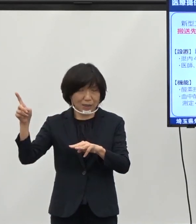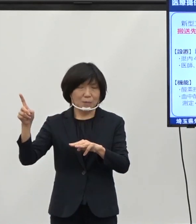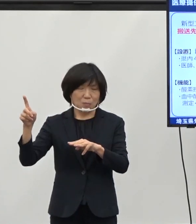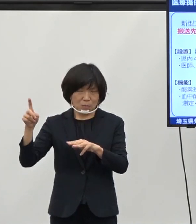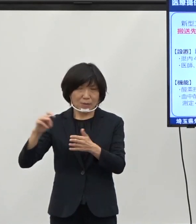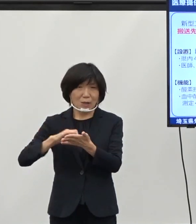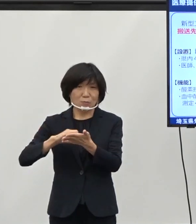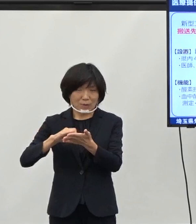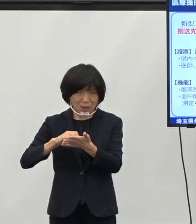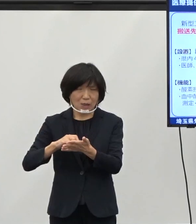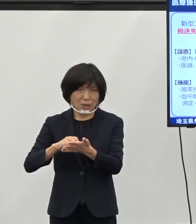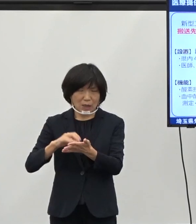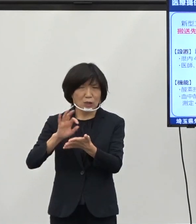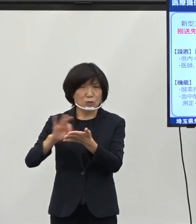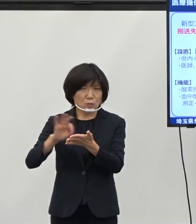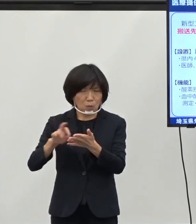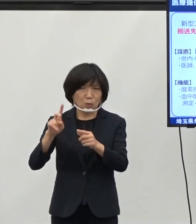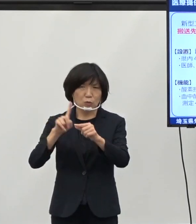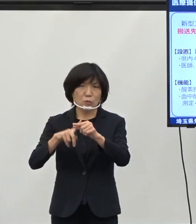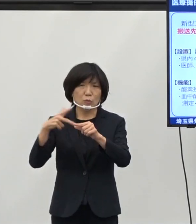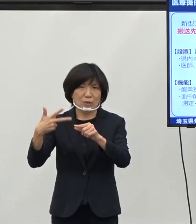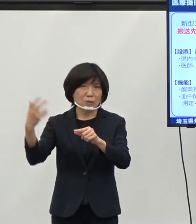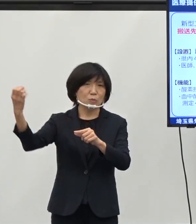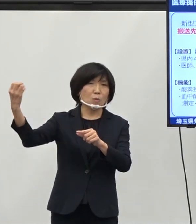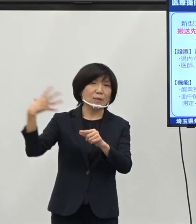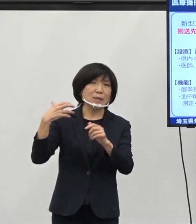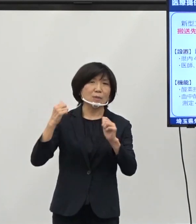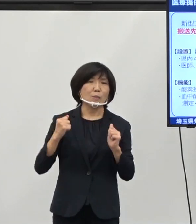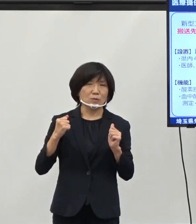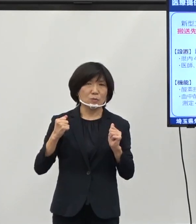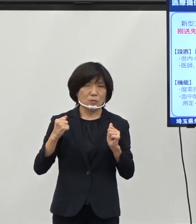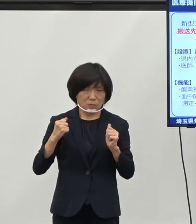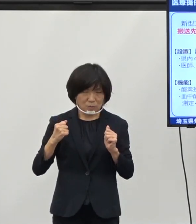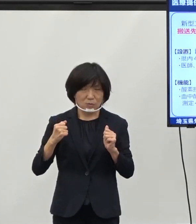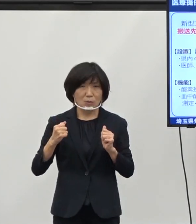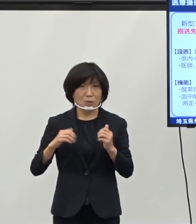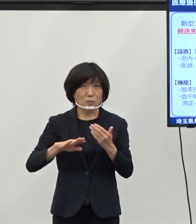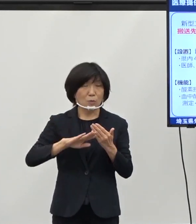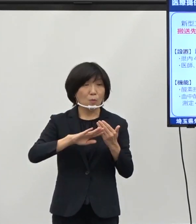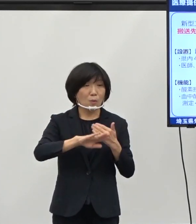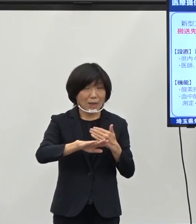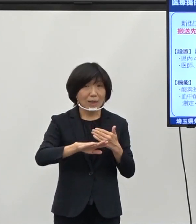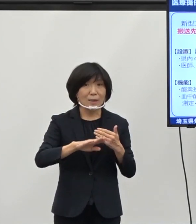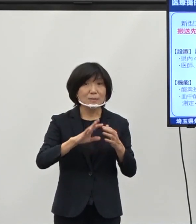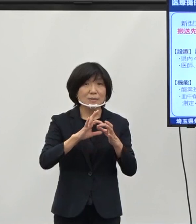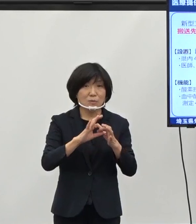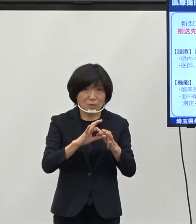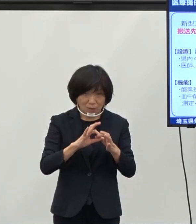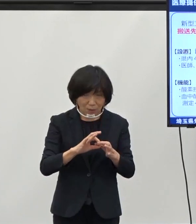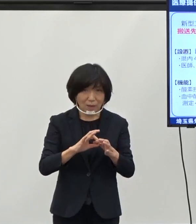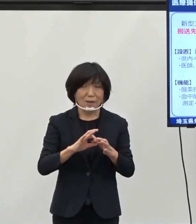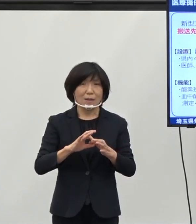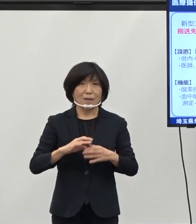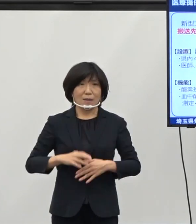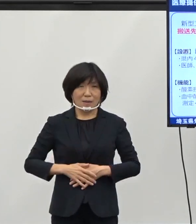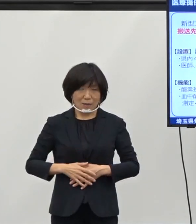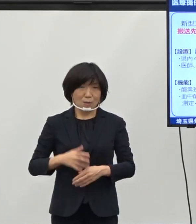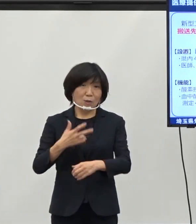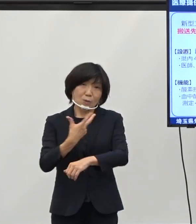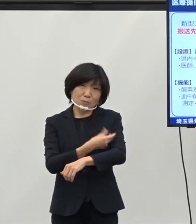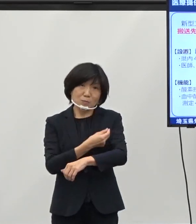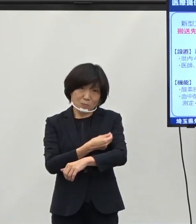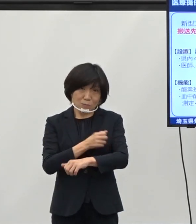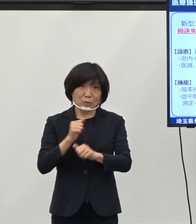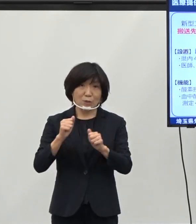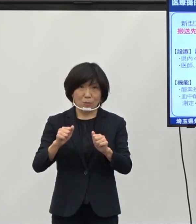、使用を中止しております。またそれ以外のロットについてはやらせていただいてます